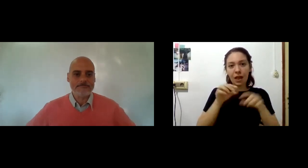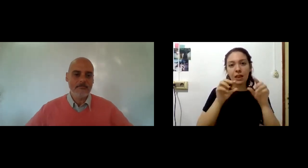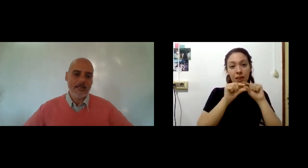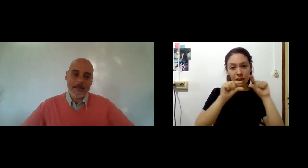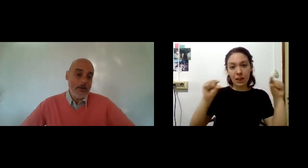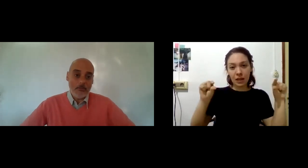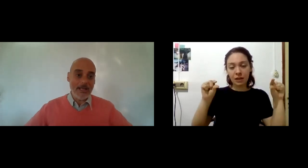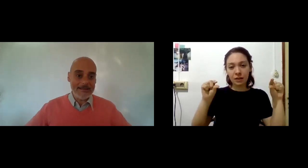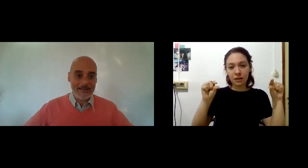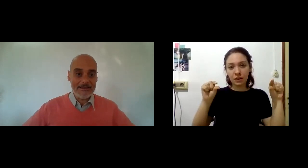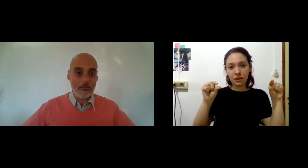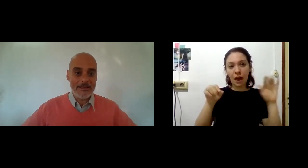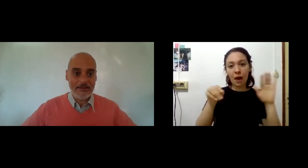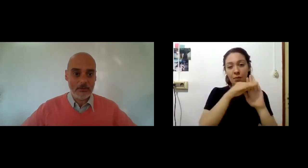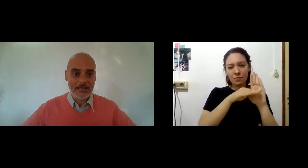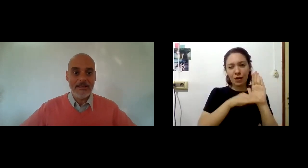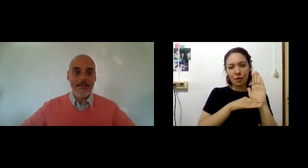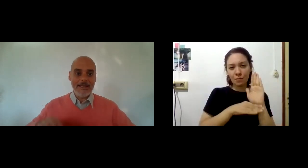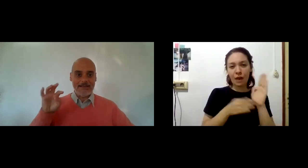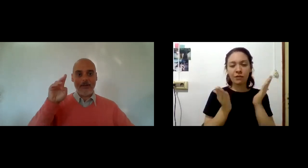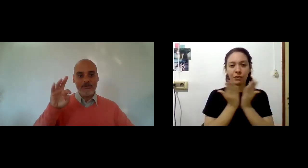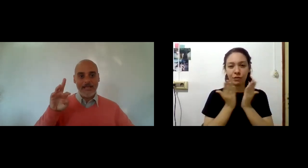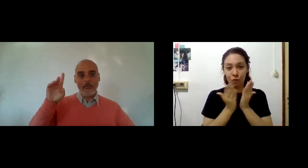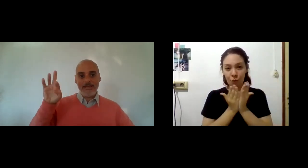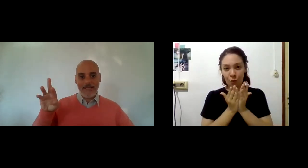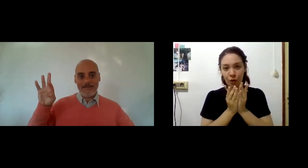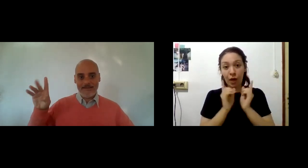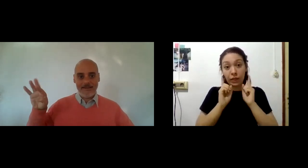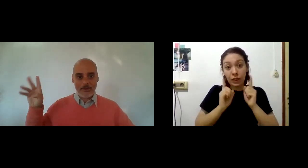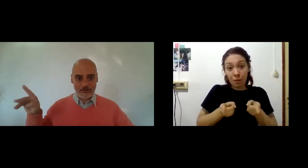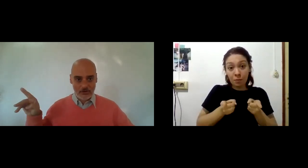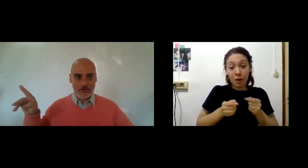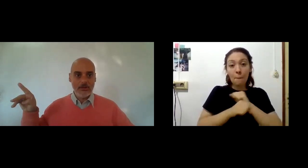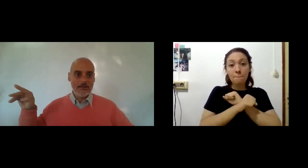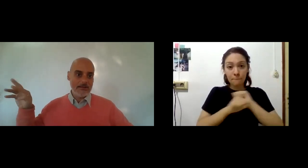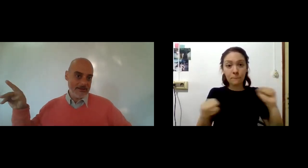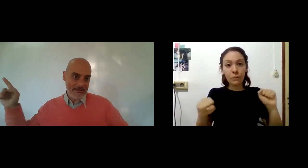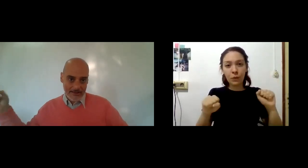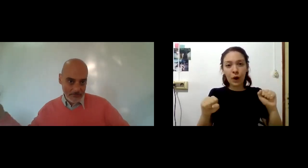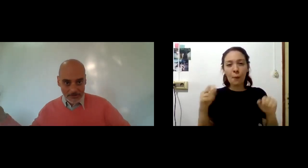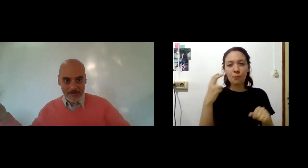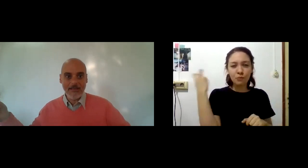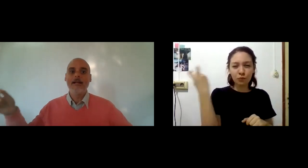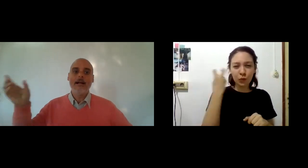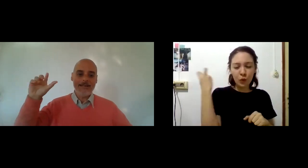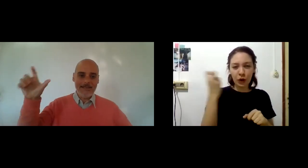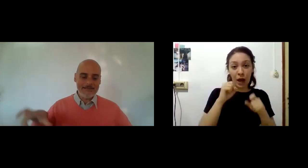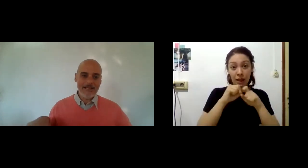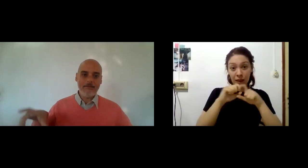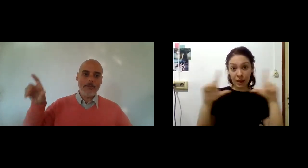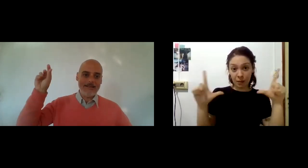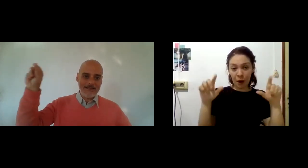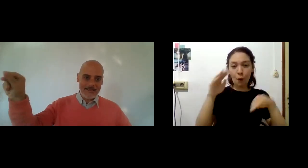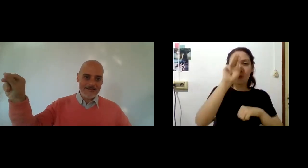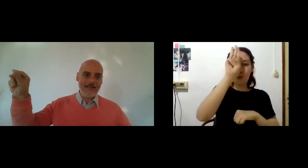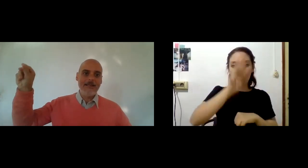estudios. También lo pueden buscar, es en el link de la facultad. Entran Facultad de Humanidades y Ciencias de Educación de la Universidad de la República, ahí